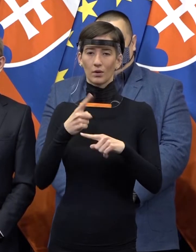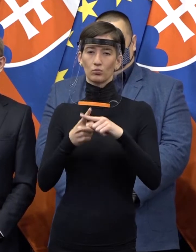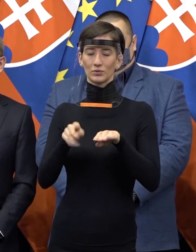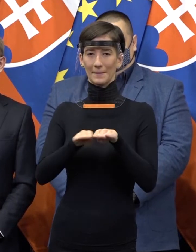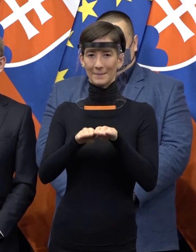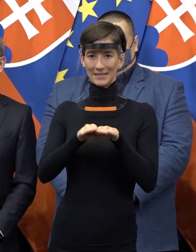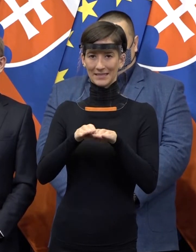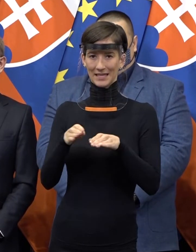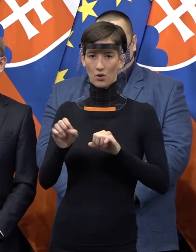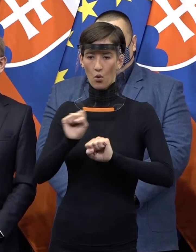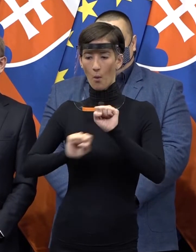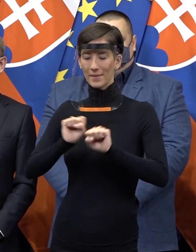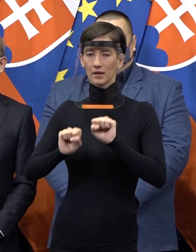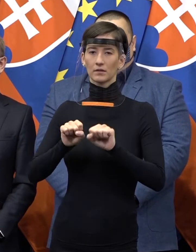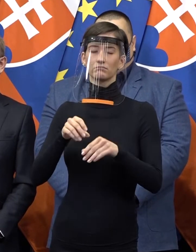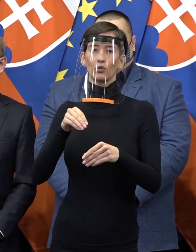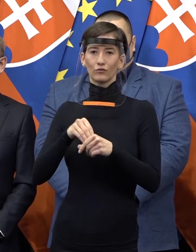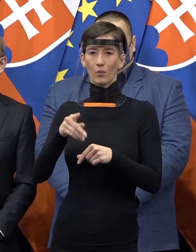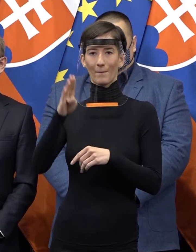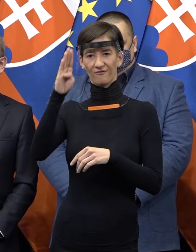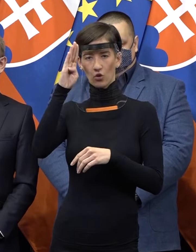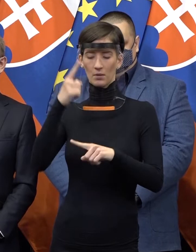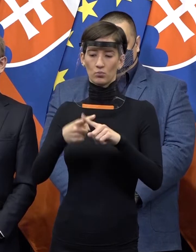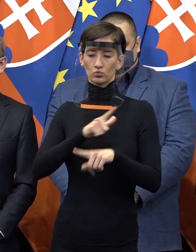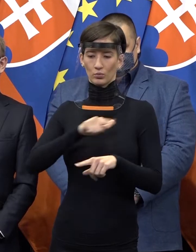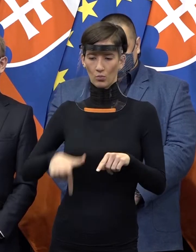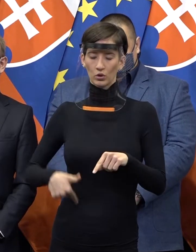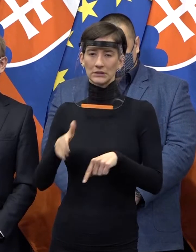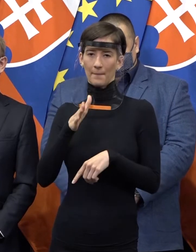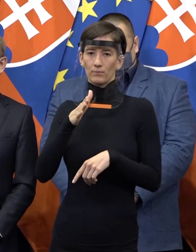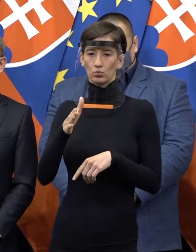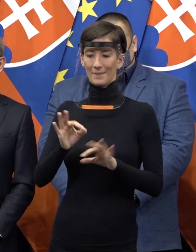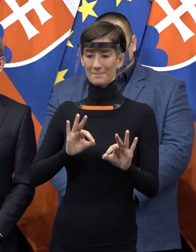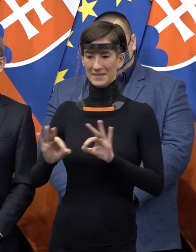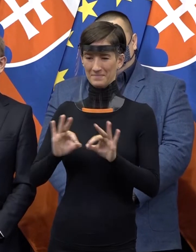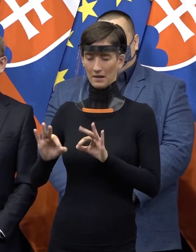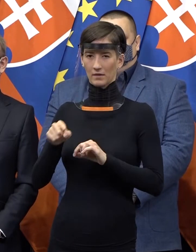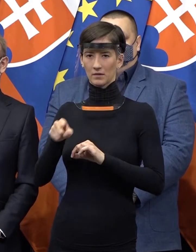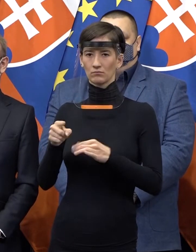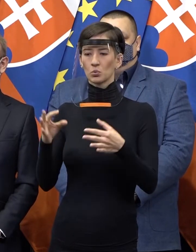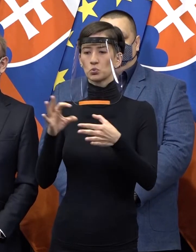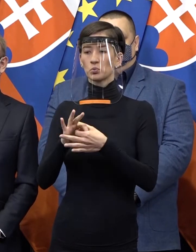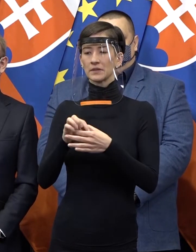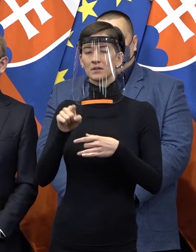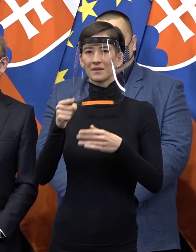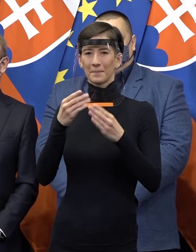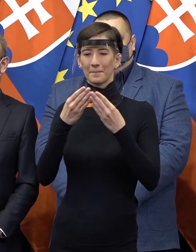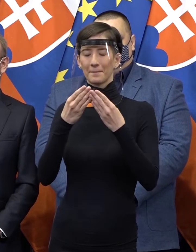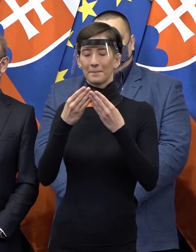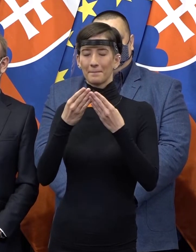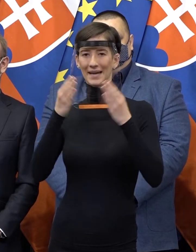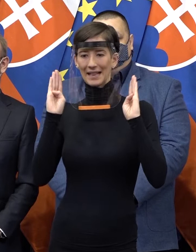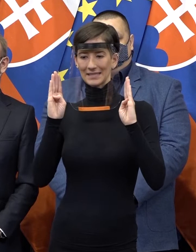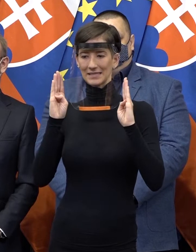všetky ozbrojené zložky v plnej pohotovosti, aby boli k dispozícii na kľúčových výpadovkách, kľúčových križovatkách,